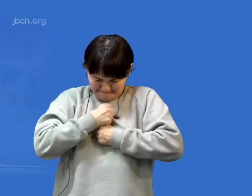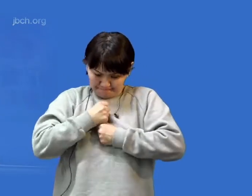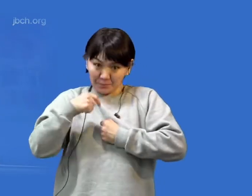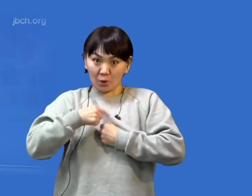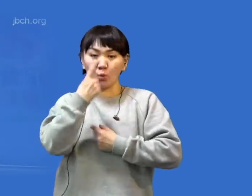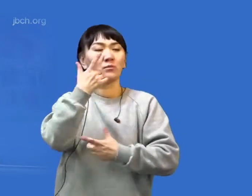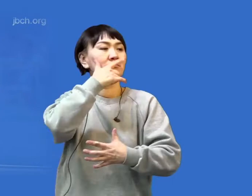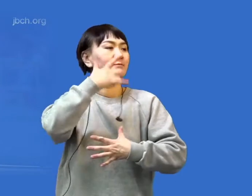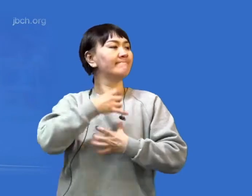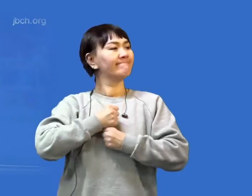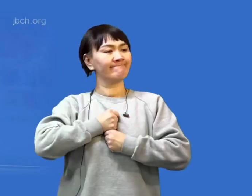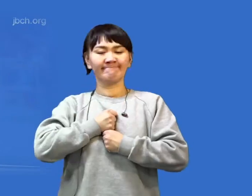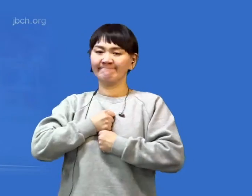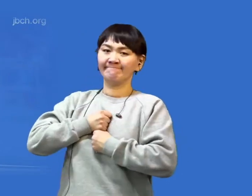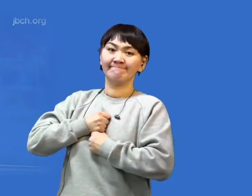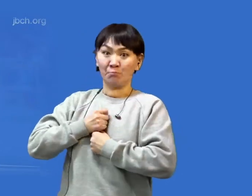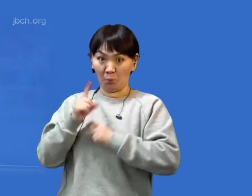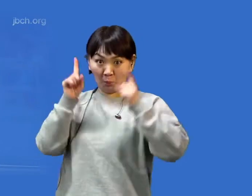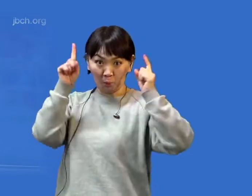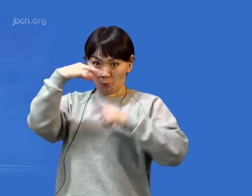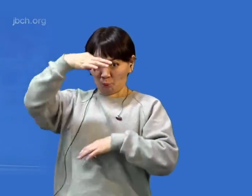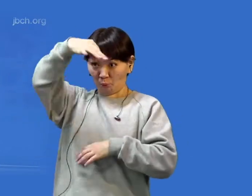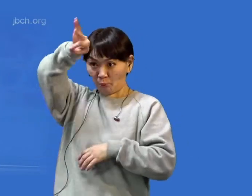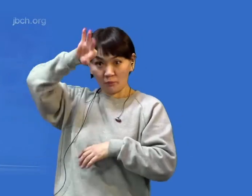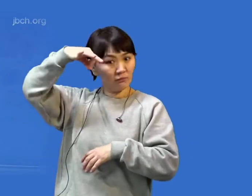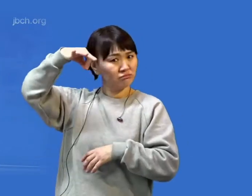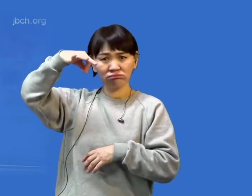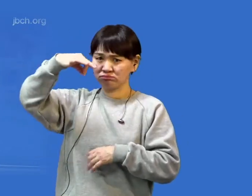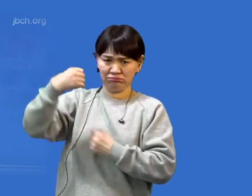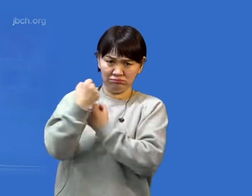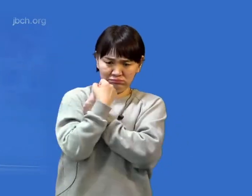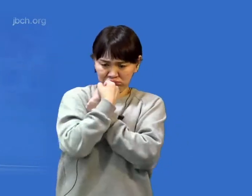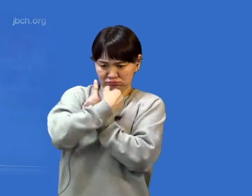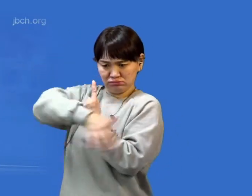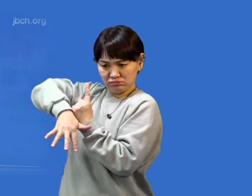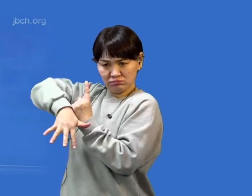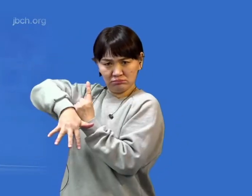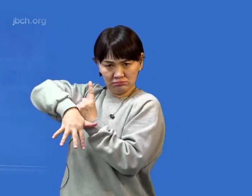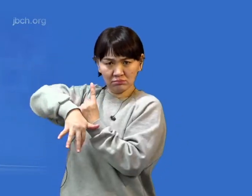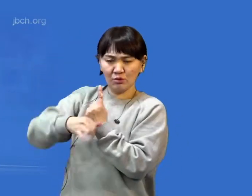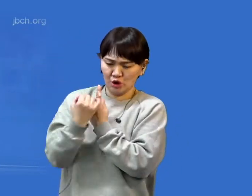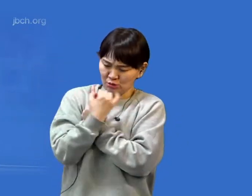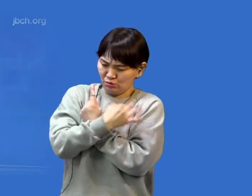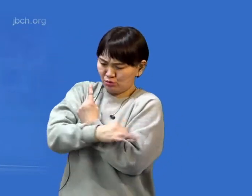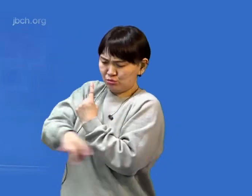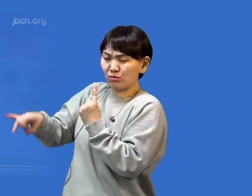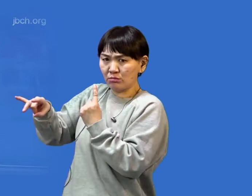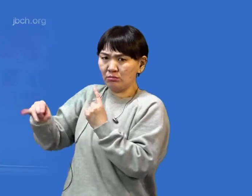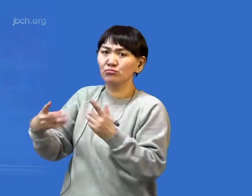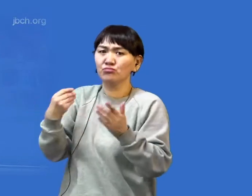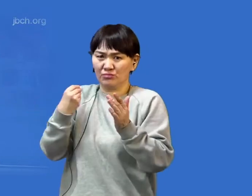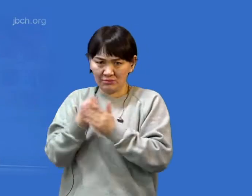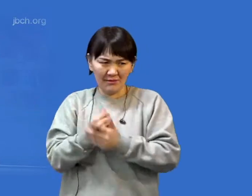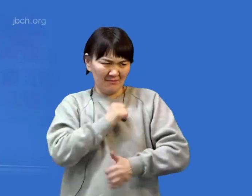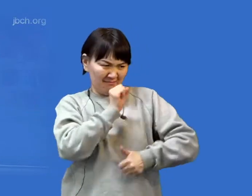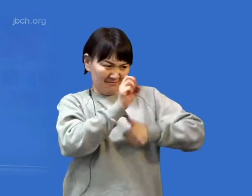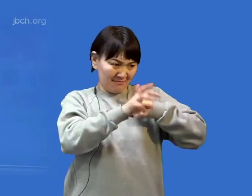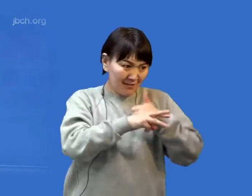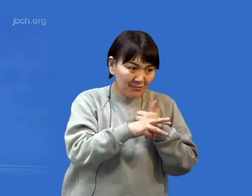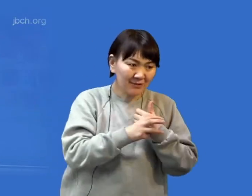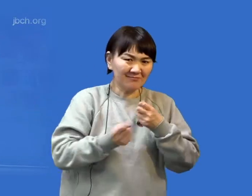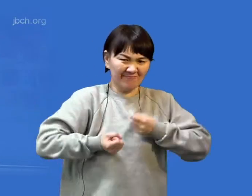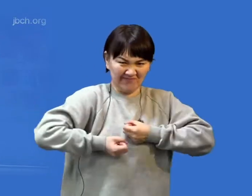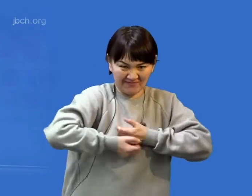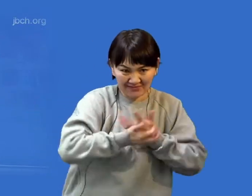Бүхий л зүйлс дээр өөрийгөө захирах хэрэгтэй. Энэ өөрийгөө захирна гэдэг чинь бүхий л зүйл дээр тийм ээ сайн мэдээ тарахад зохицхойч тийм